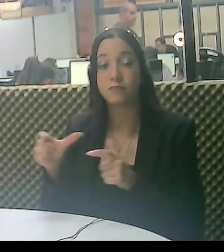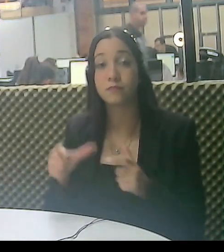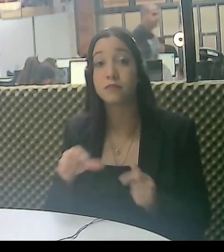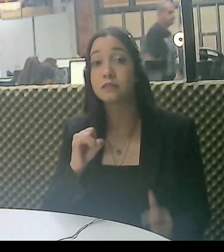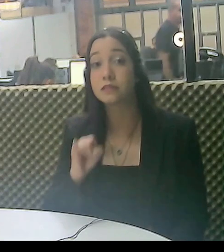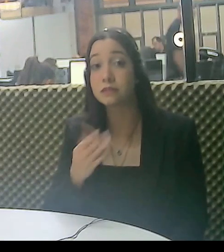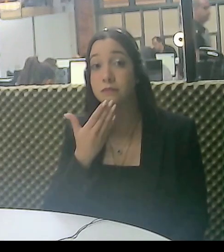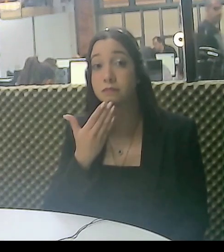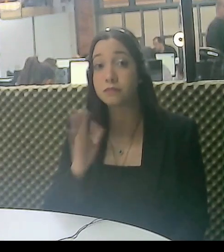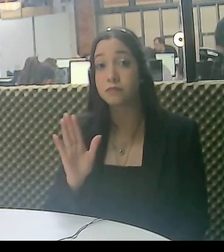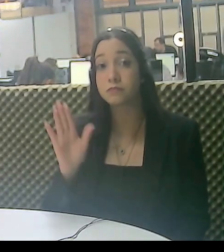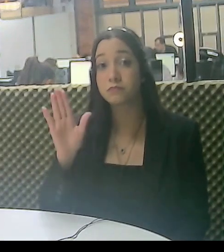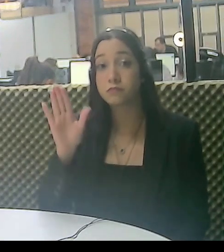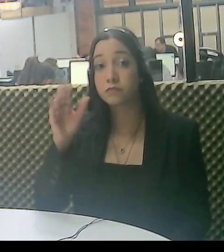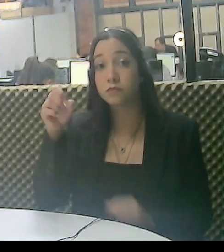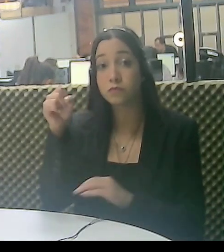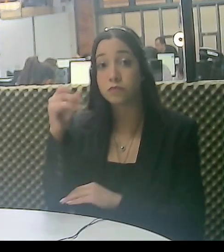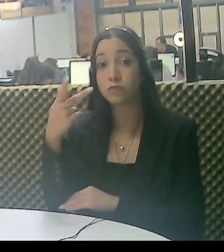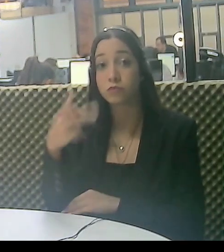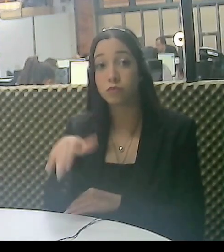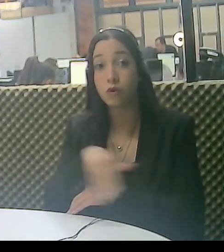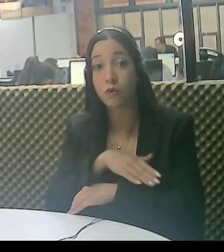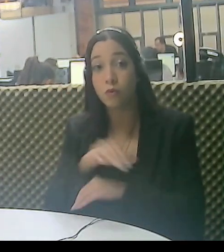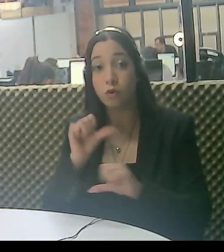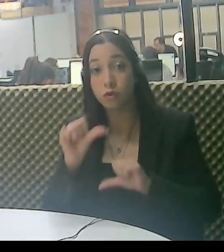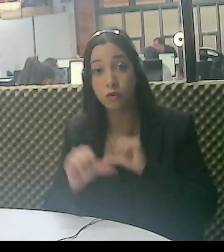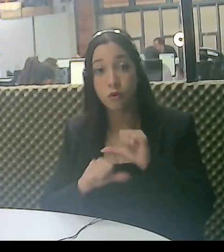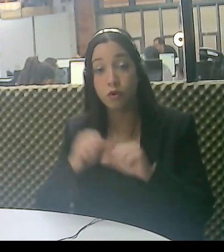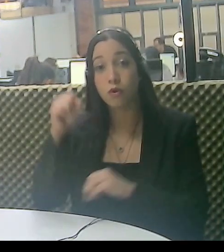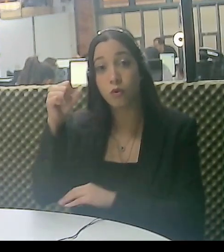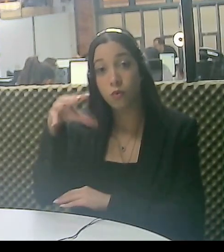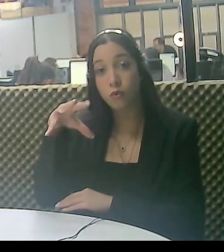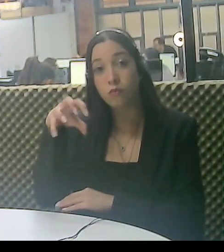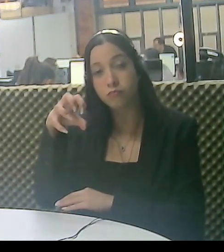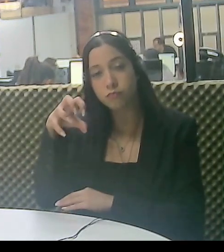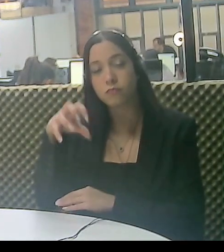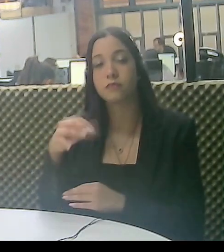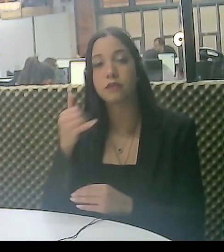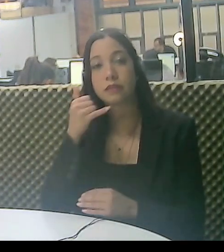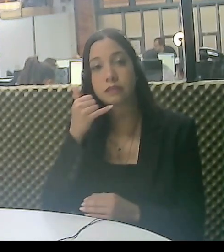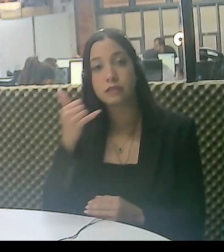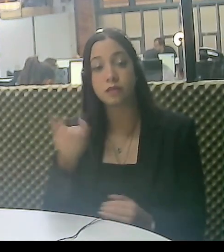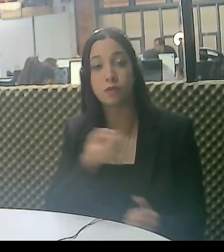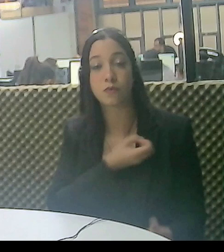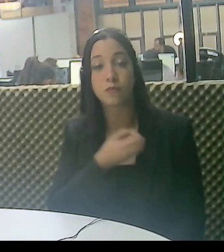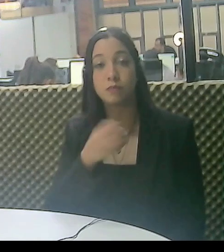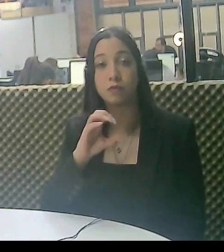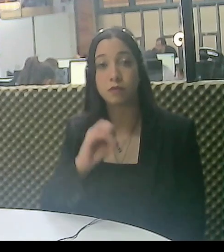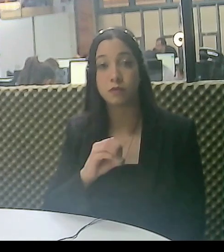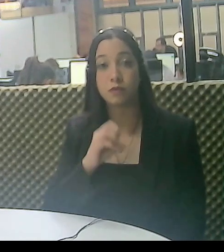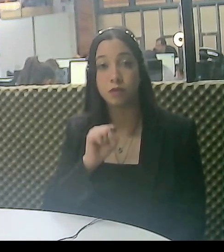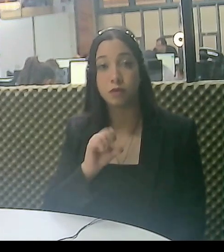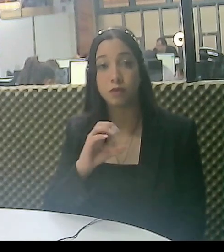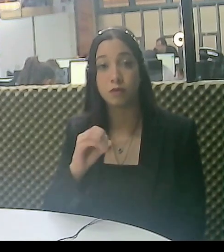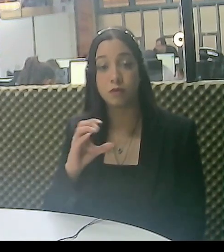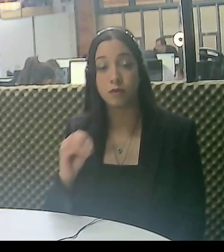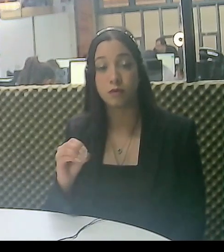alguma solicitação de iluminação pública, como troca de lâmpada queimada, ligue para o número